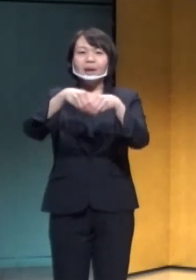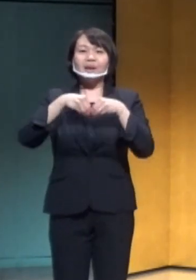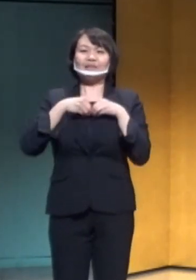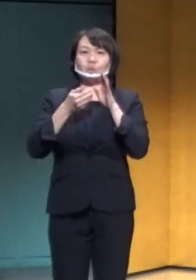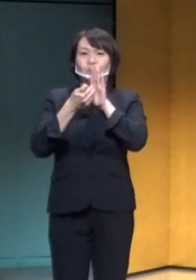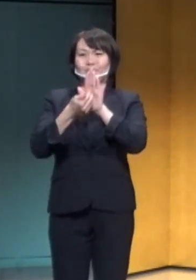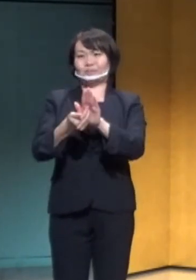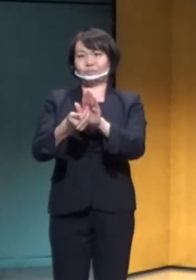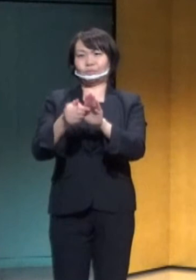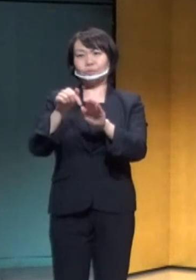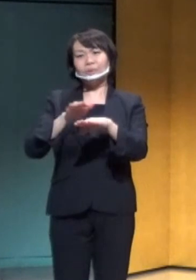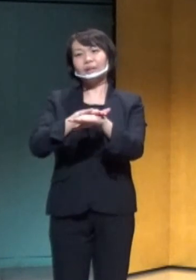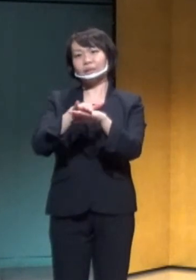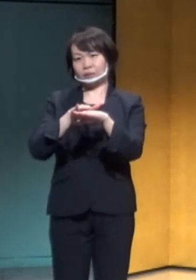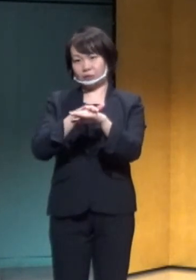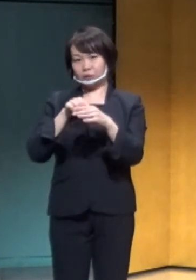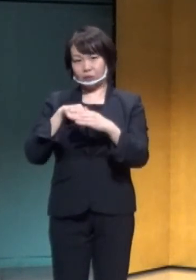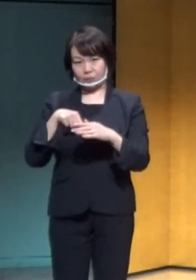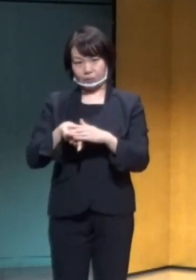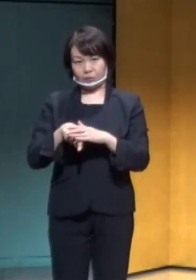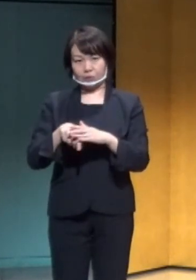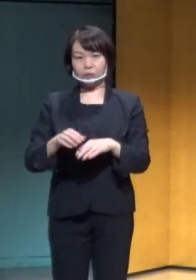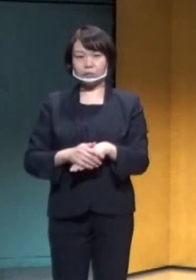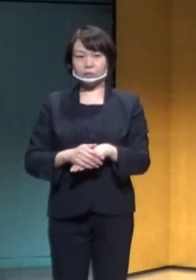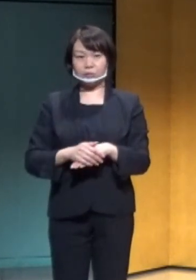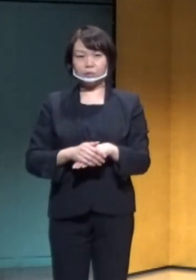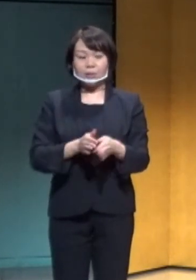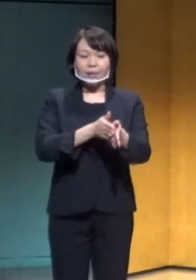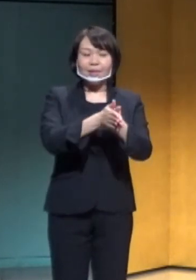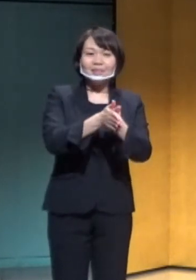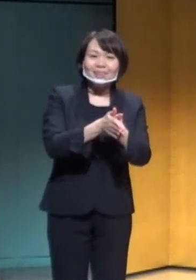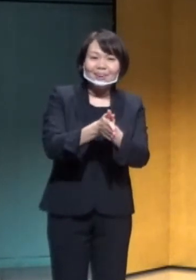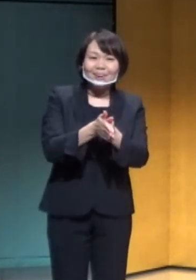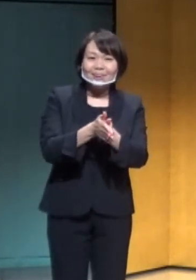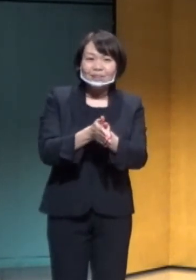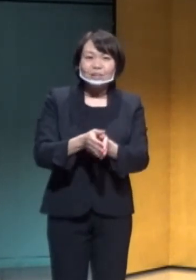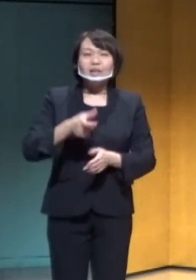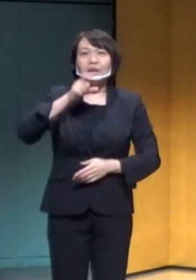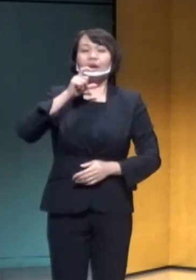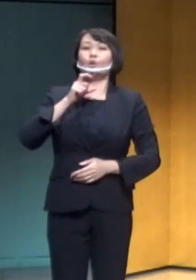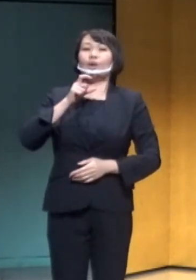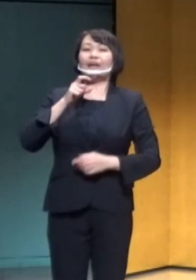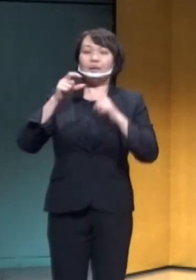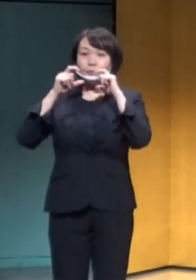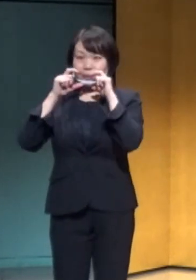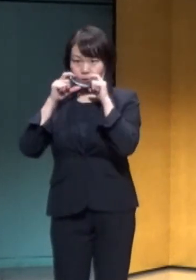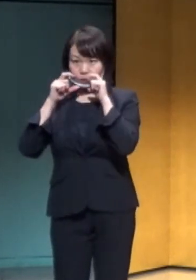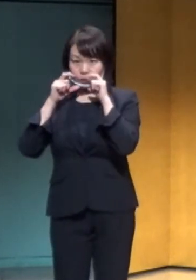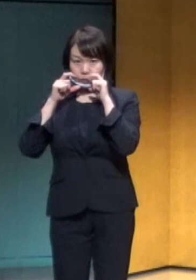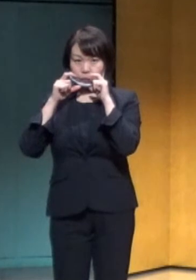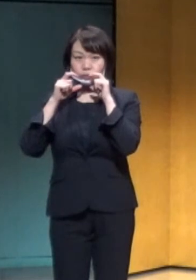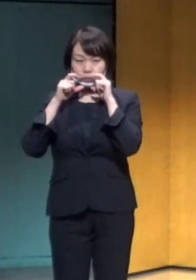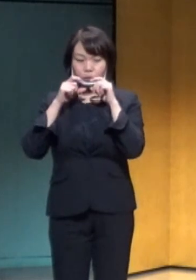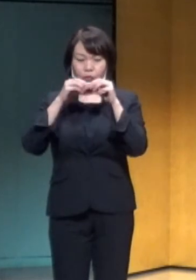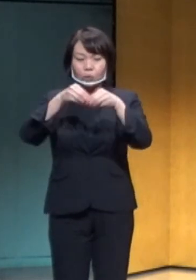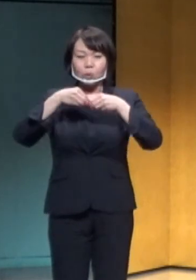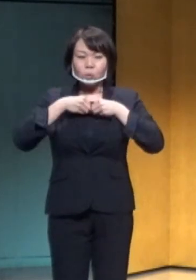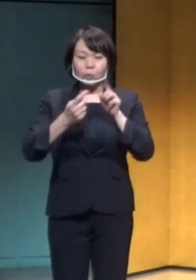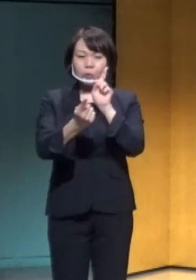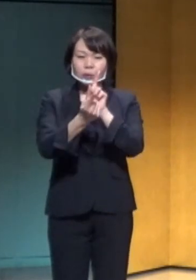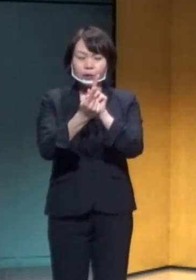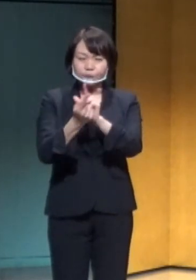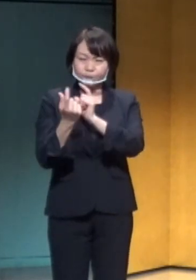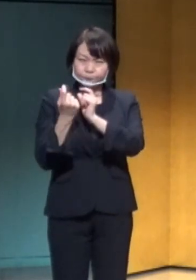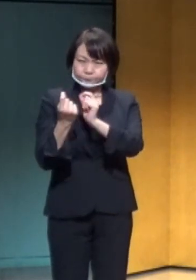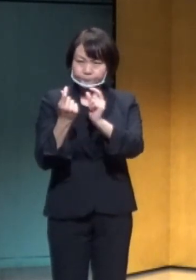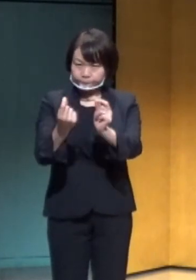ではないかと思います。手洗い、うがい、マスクの着用等々基本的な感染対策をしっかり